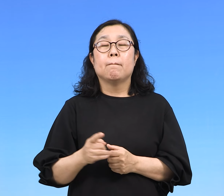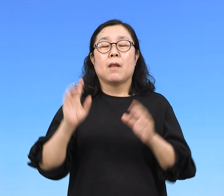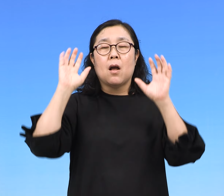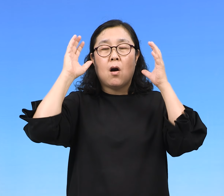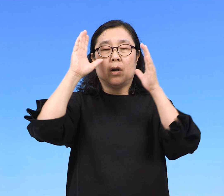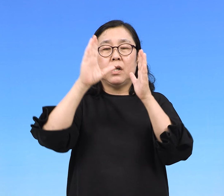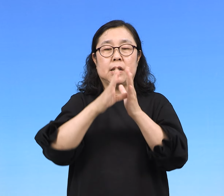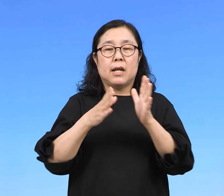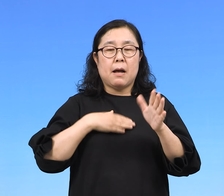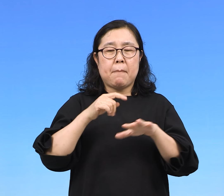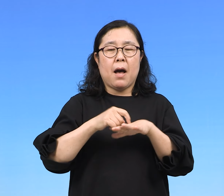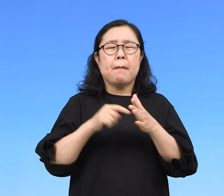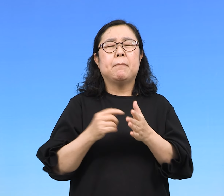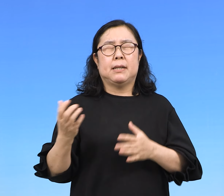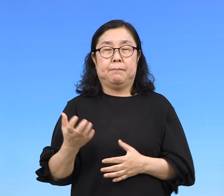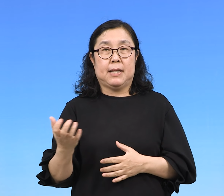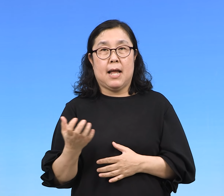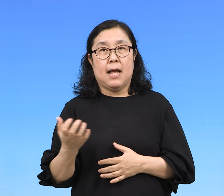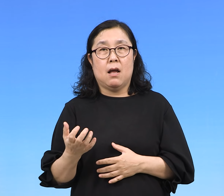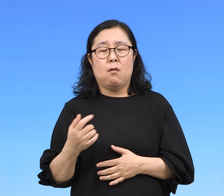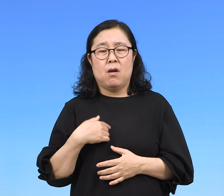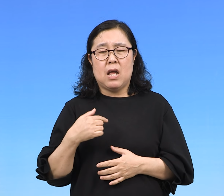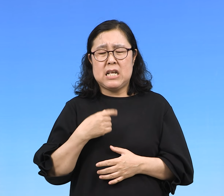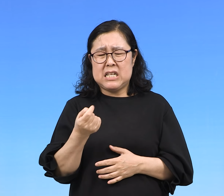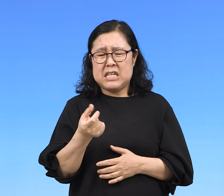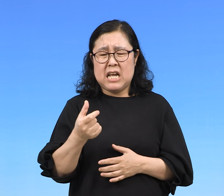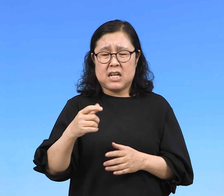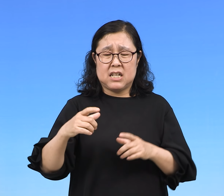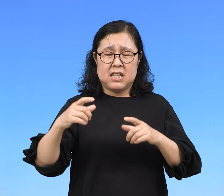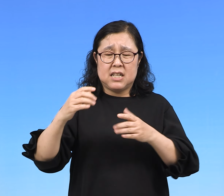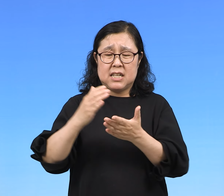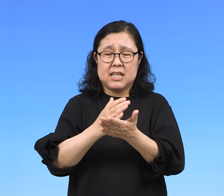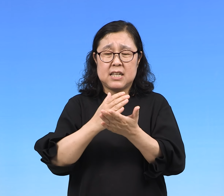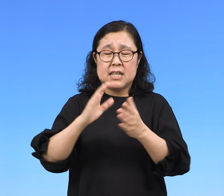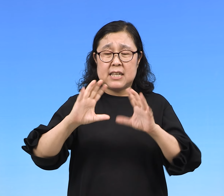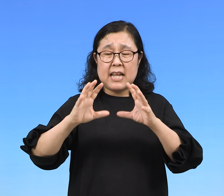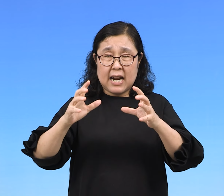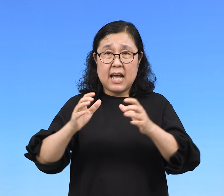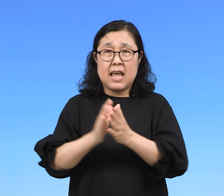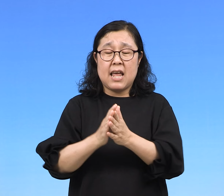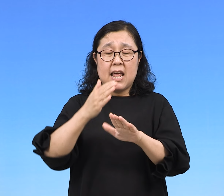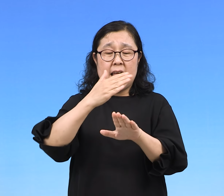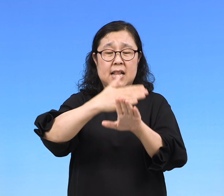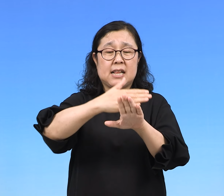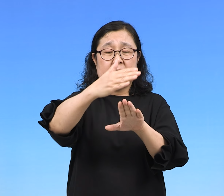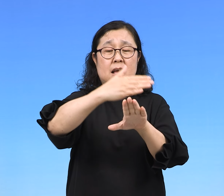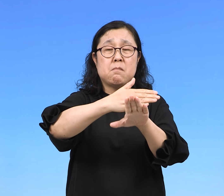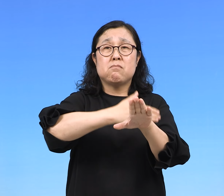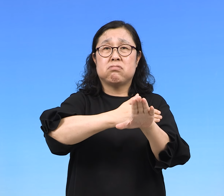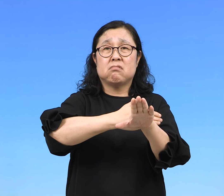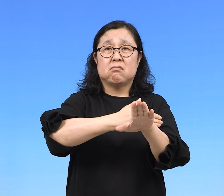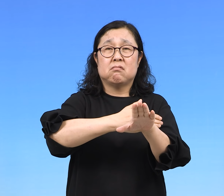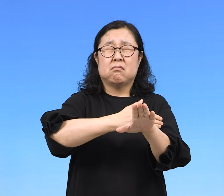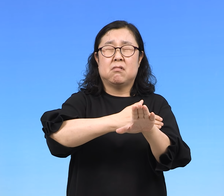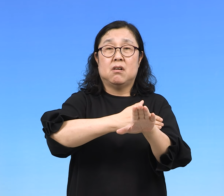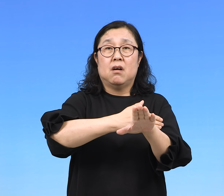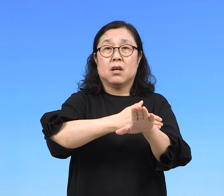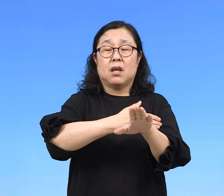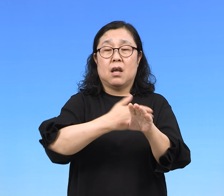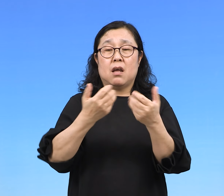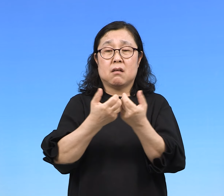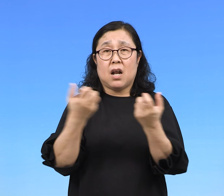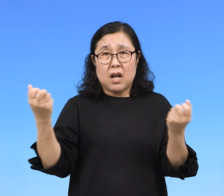어린 마음에도 그게 진짜 마음이 아팠습니다. 아니, 이 조그만한 나라에 남북이 갈라졌으면 됐지, 이 또 동서가